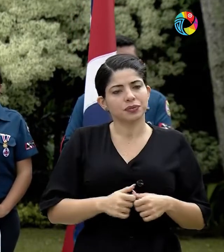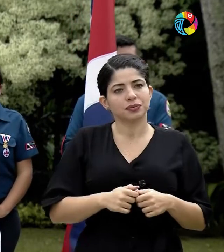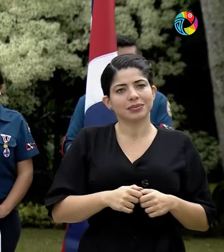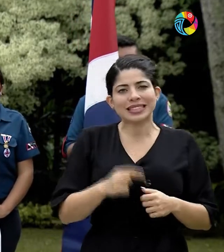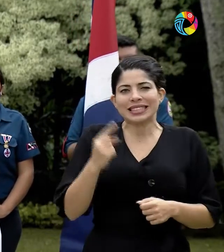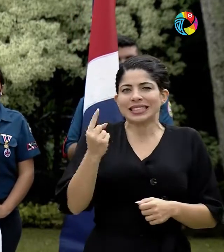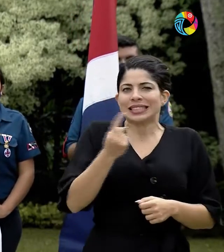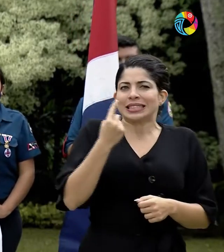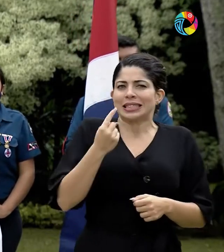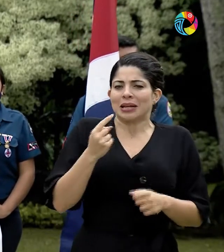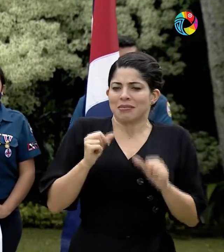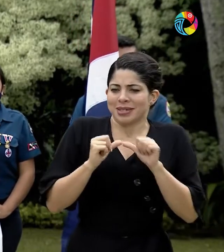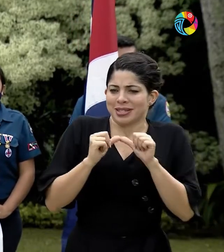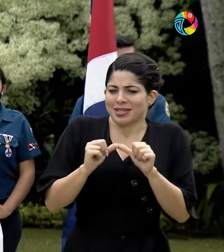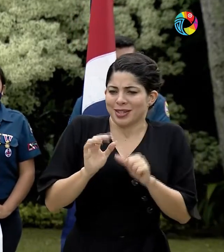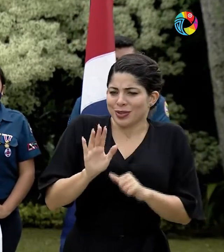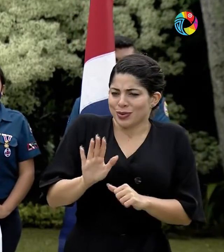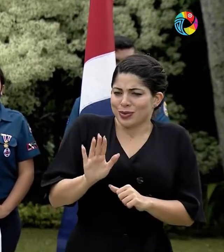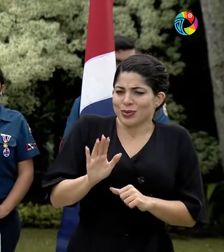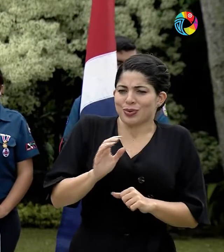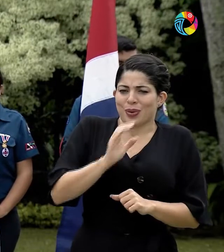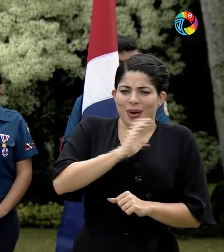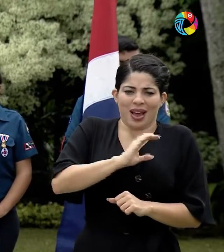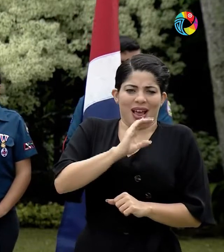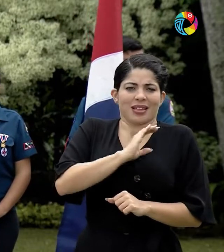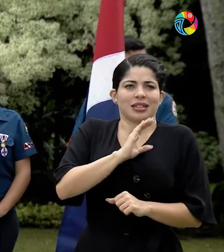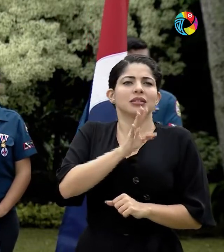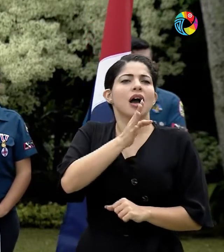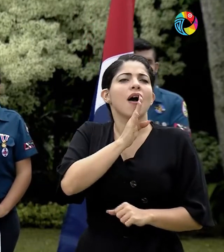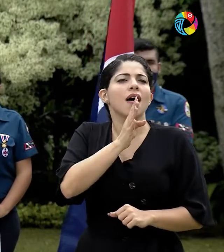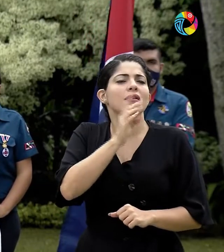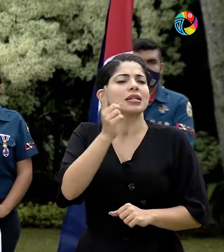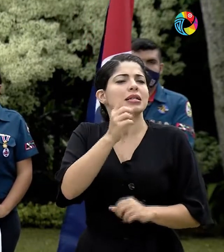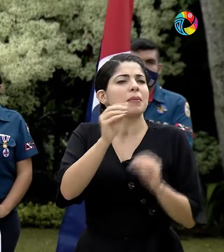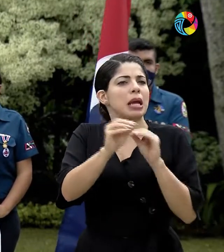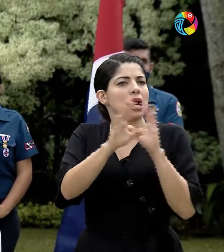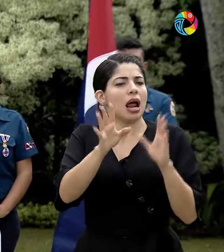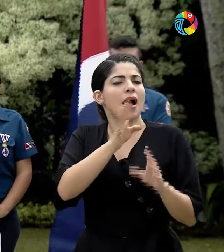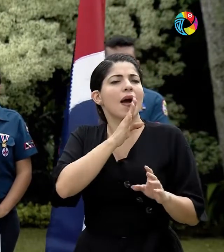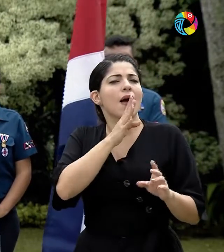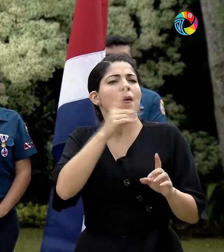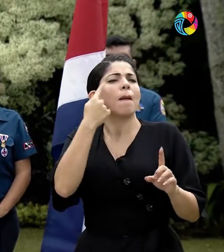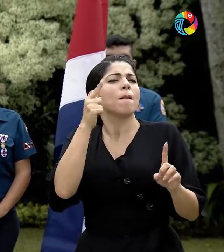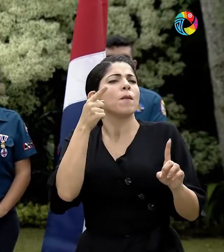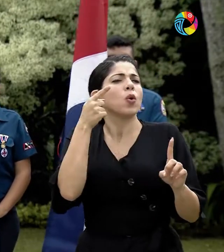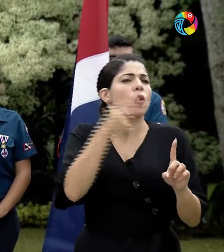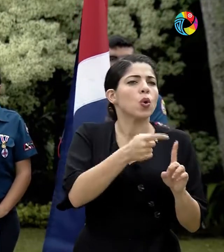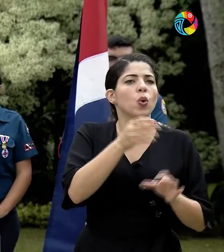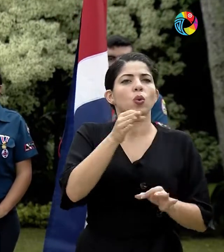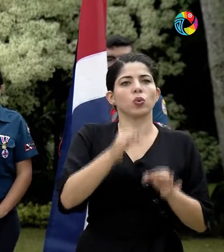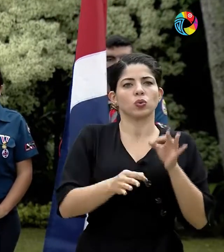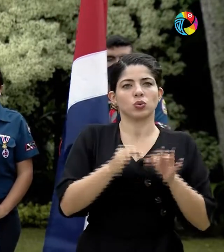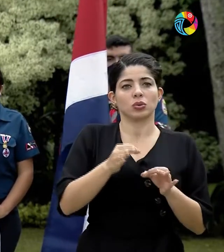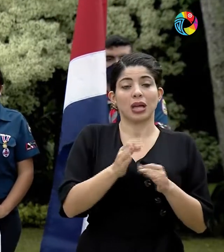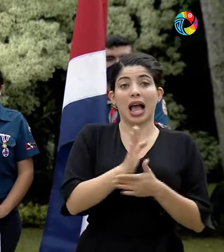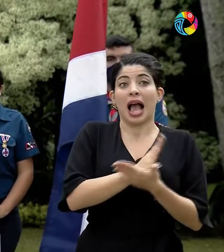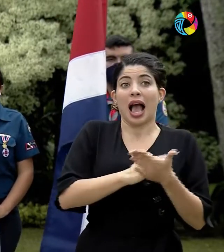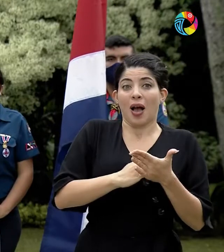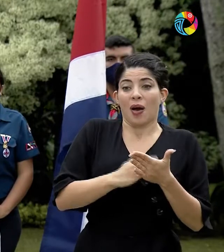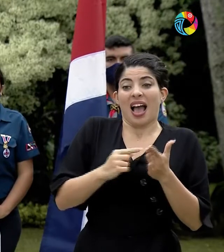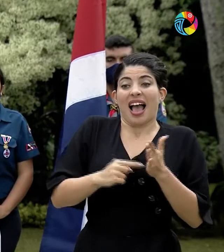Y siempre manteniendo esa virtud de hablar claro y hablar por la justicia, aun cuando tiene